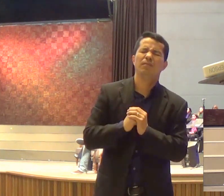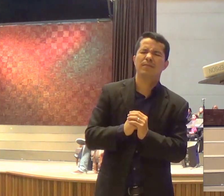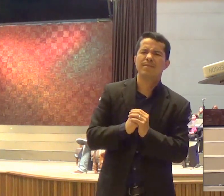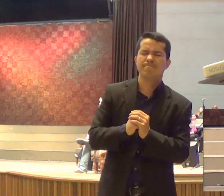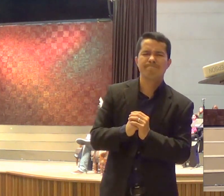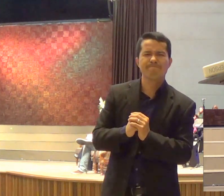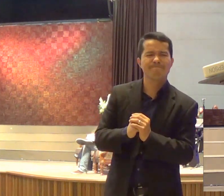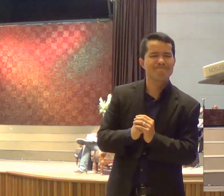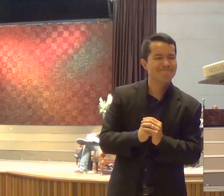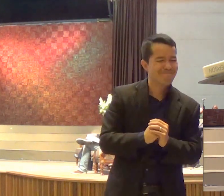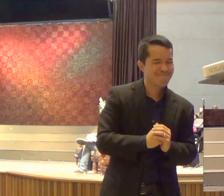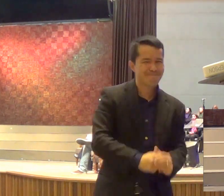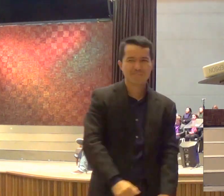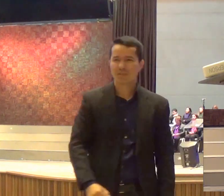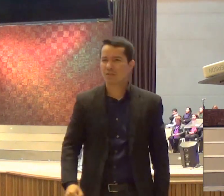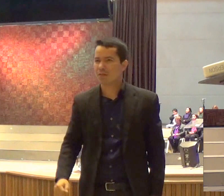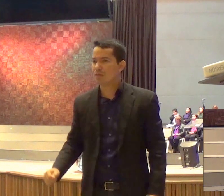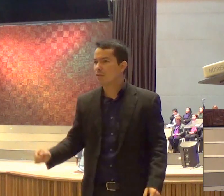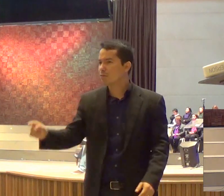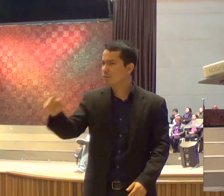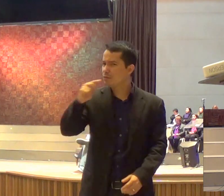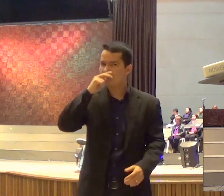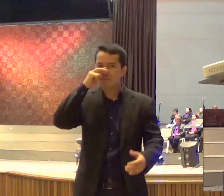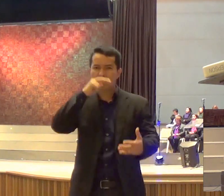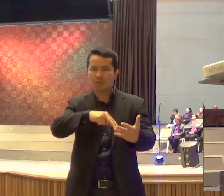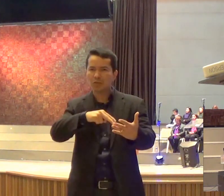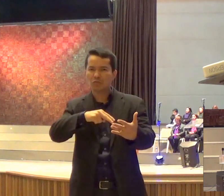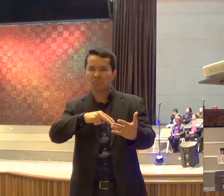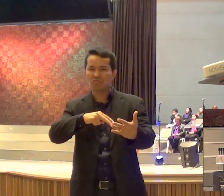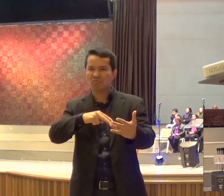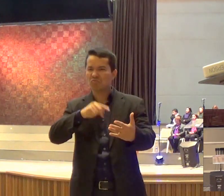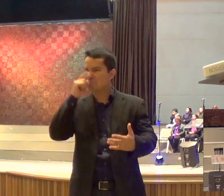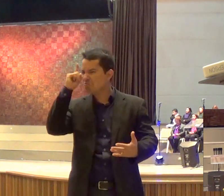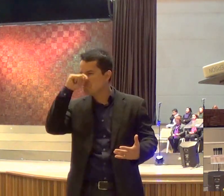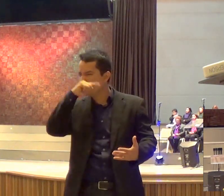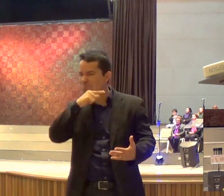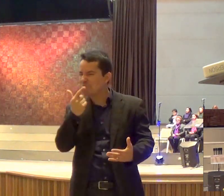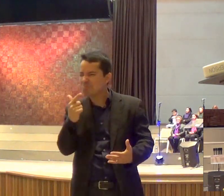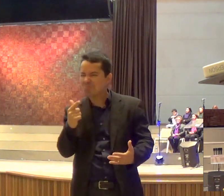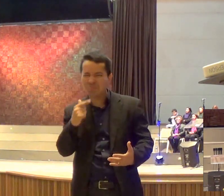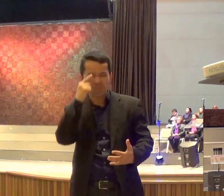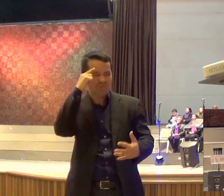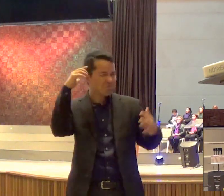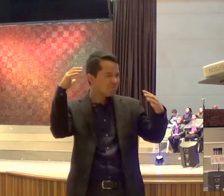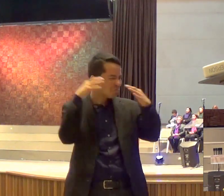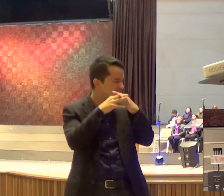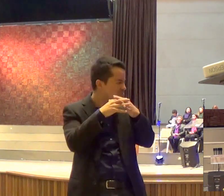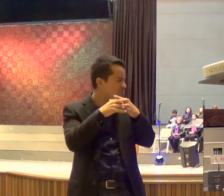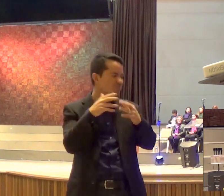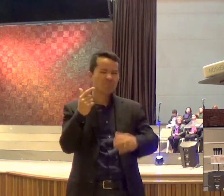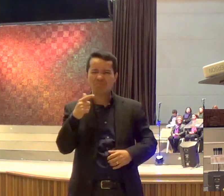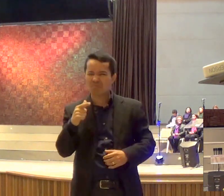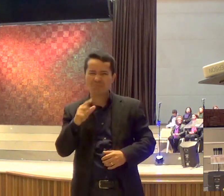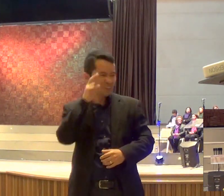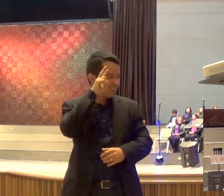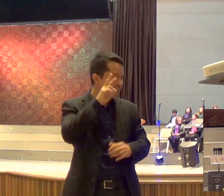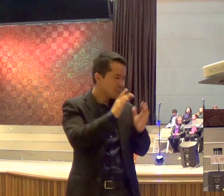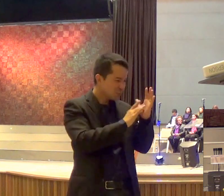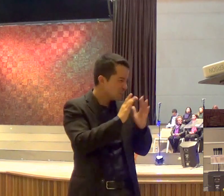o texto ele é praticamente Auto explicativo Senhor Jesus entra com seus discípulos no